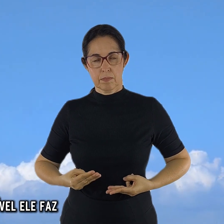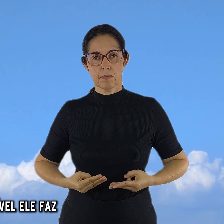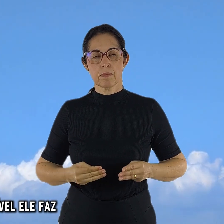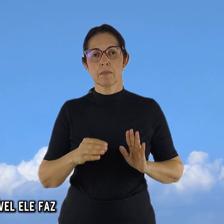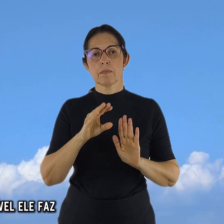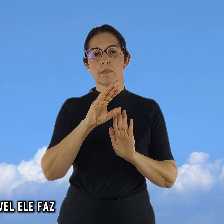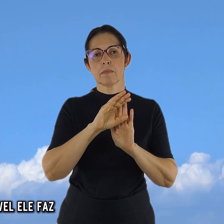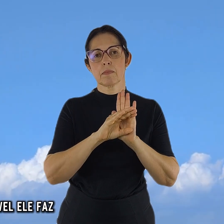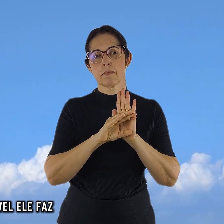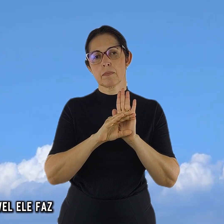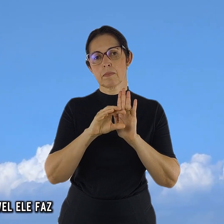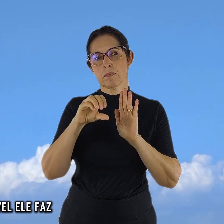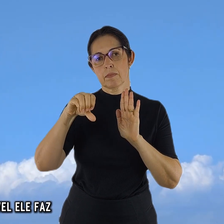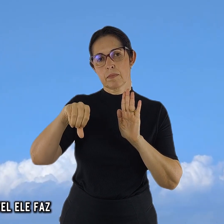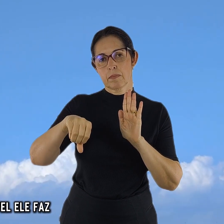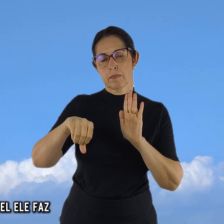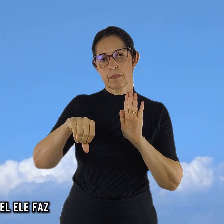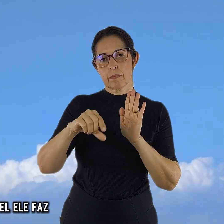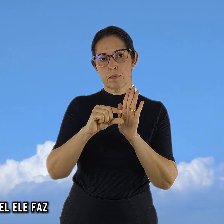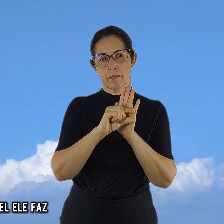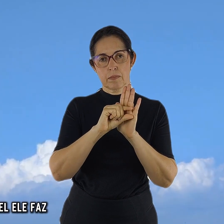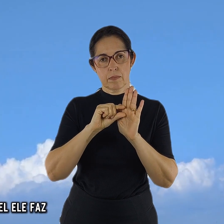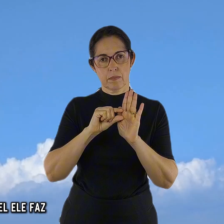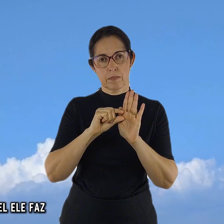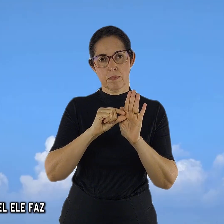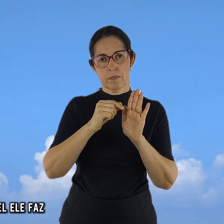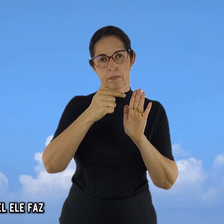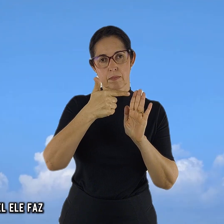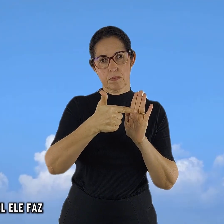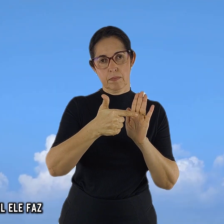21. Vamos estar de pé para a leitura.